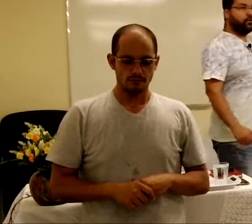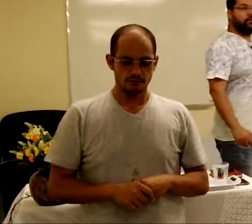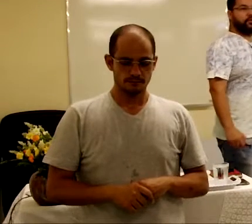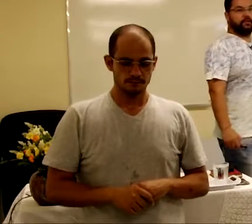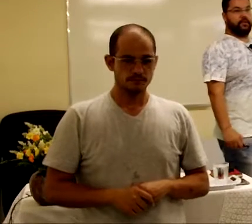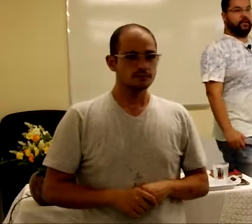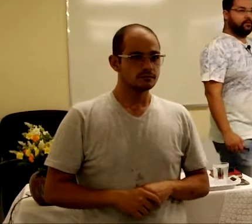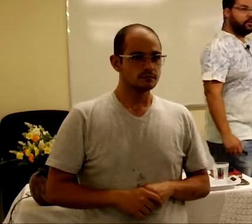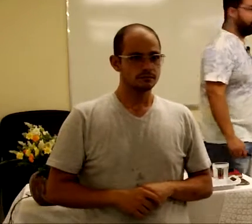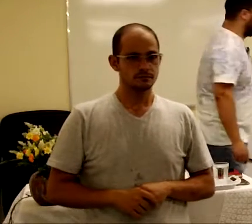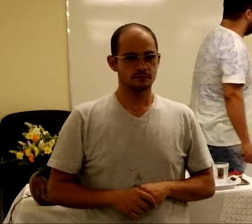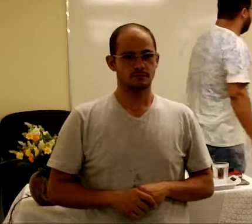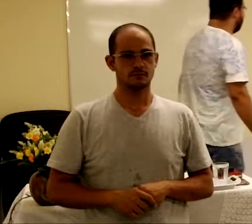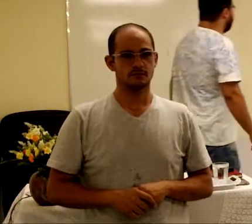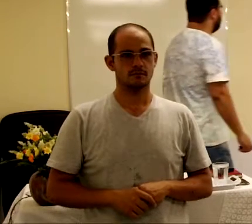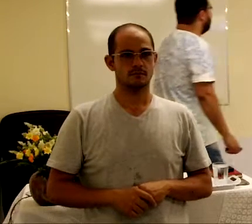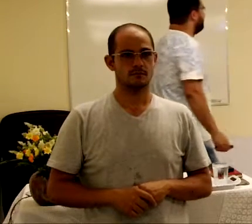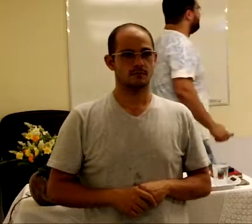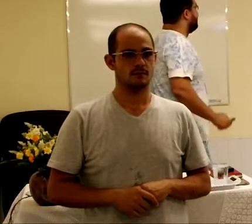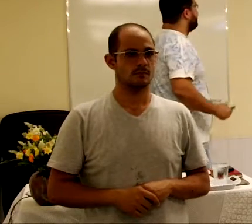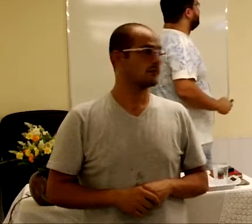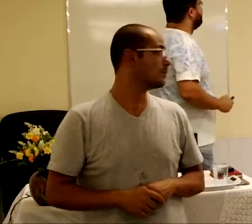Cadê o relógio, hein, gente?